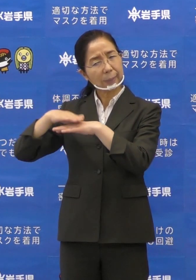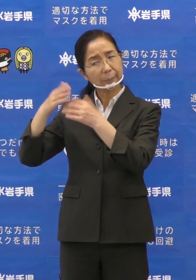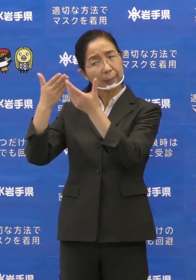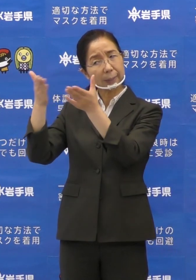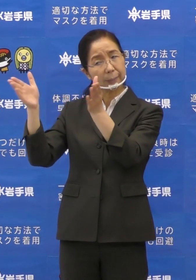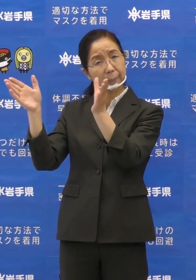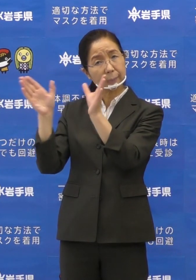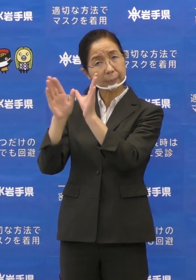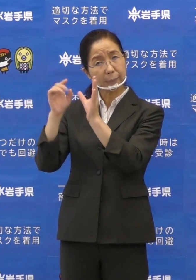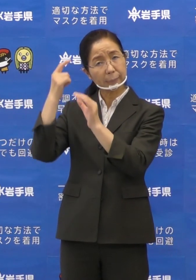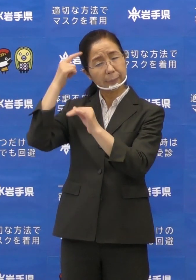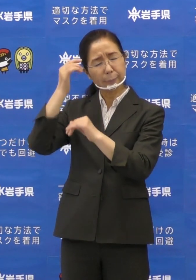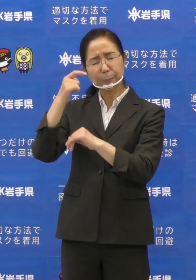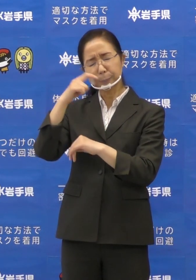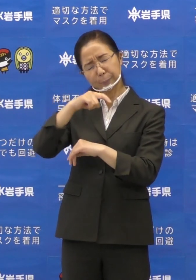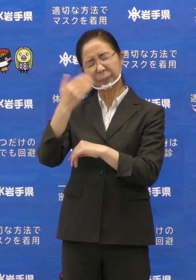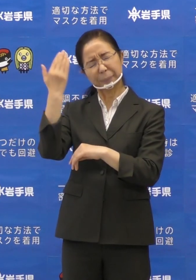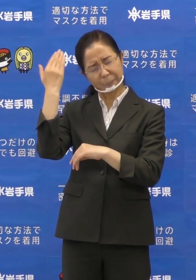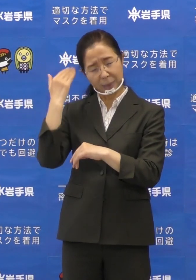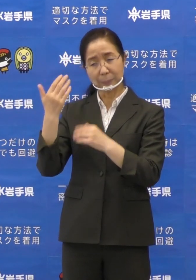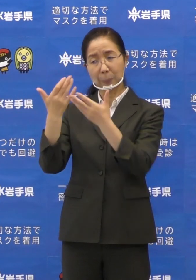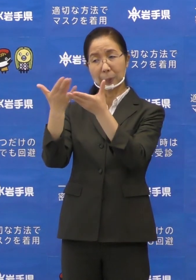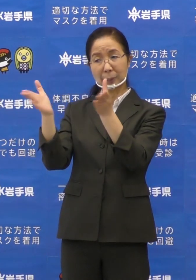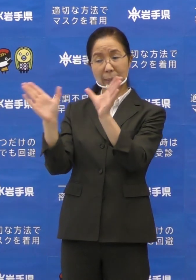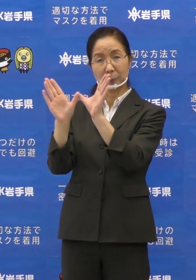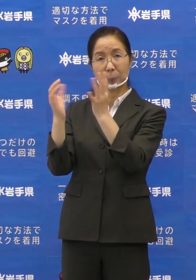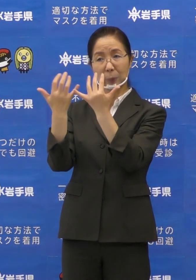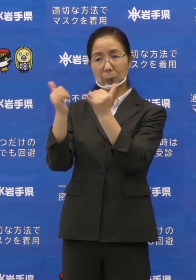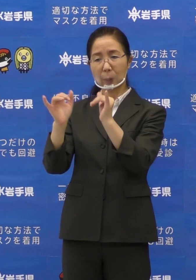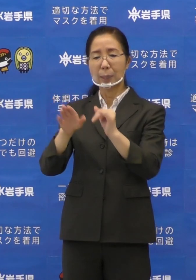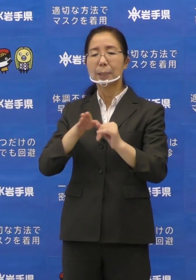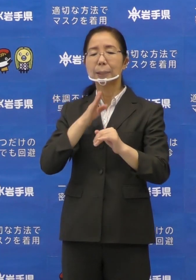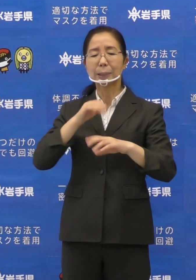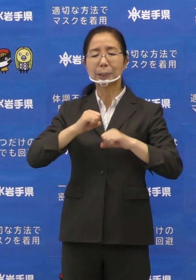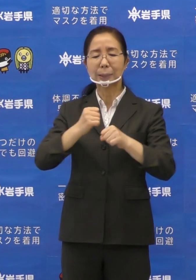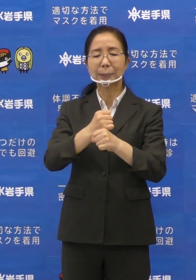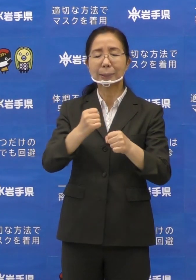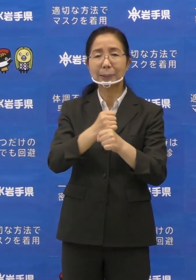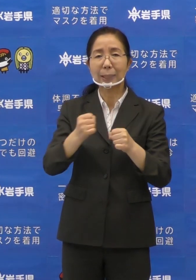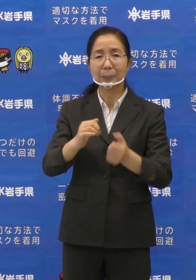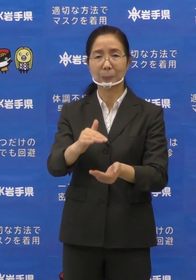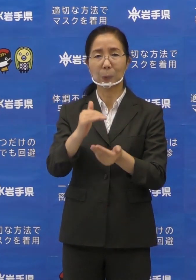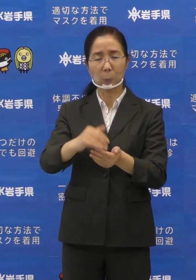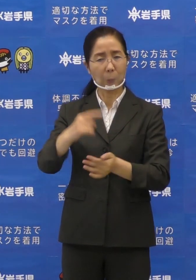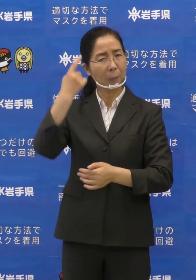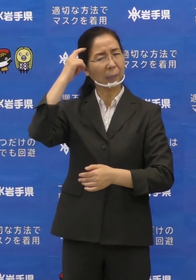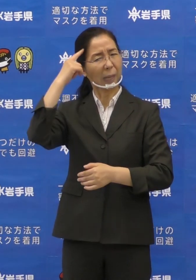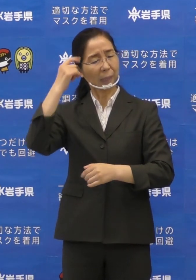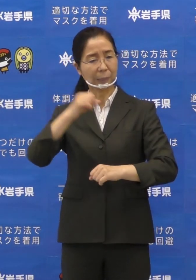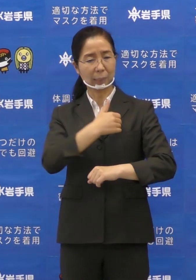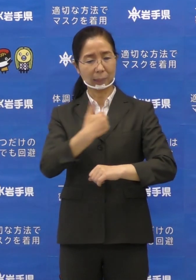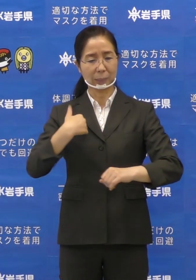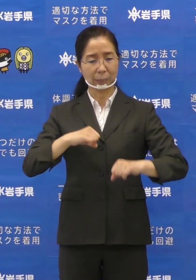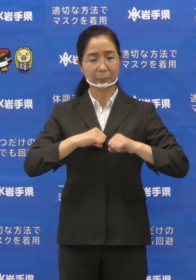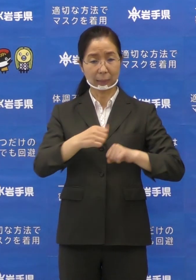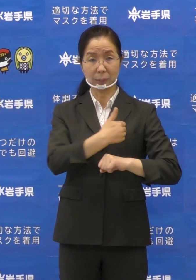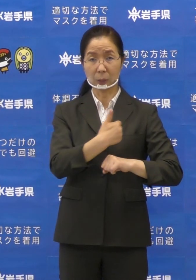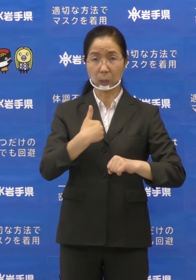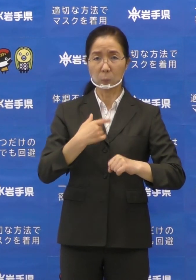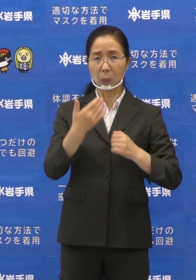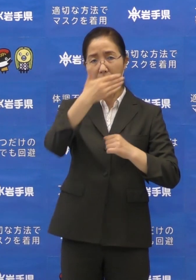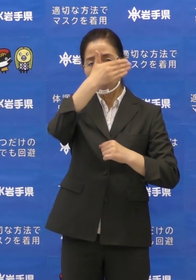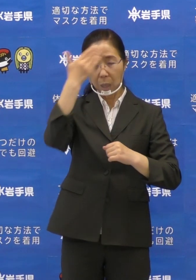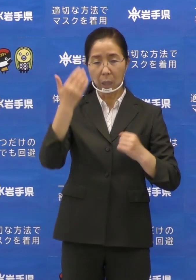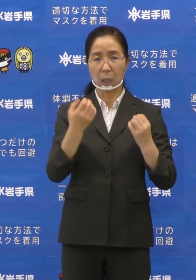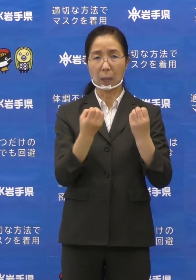を考えて、そして古い世代が実行できなかったようなことを実行してくれるということをこう新しい世